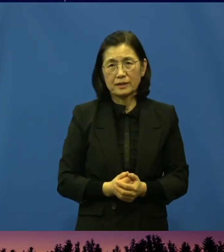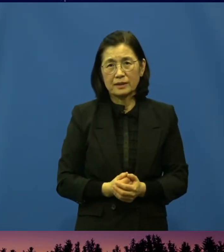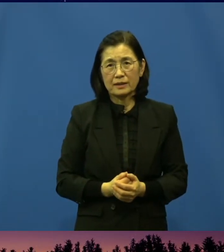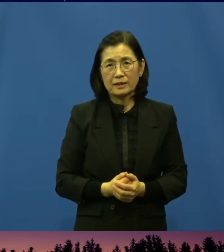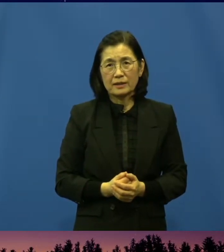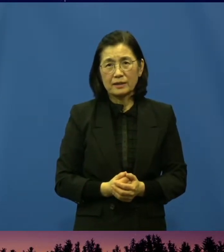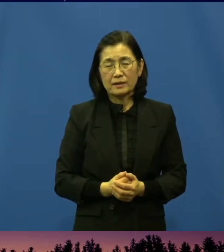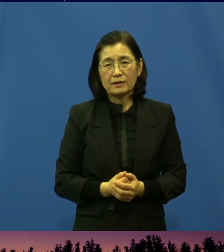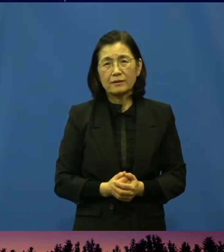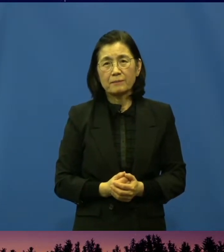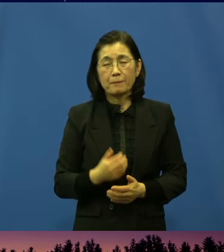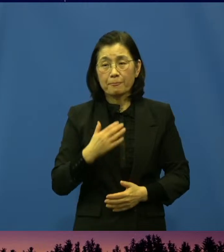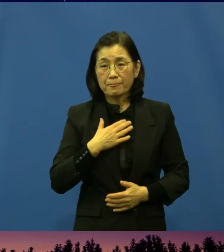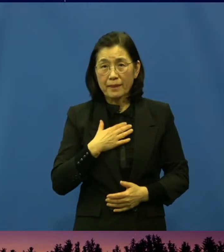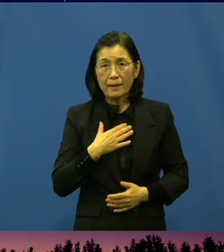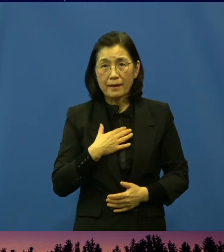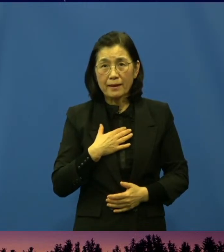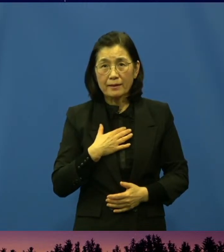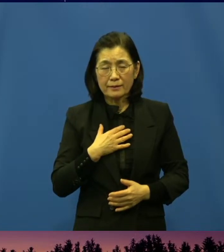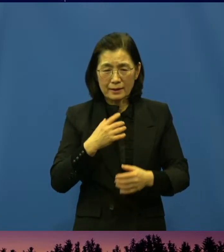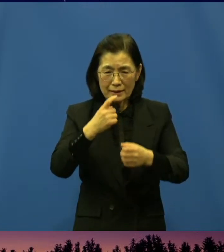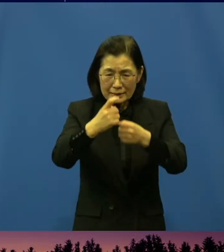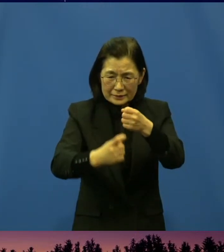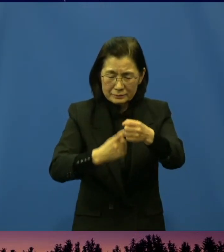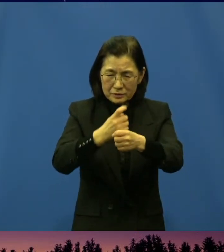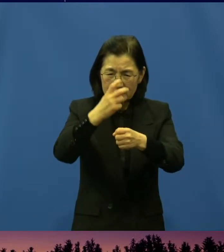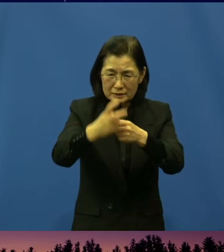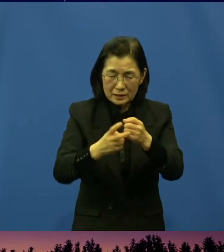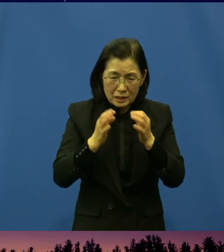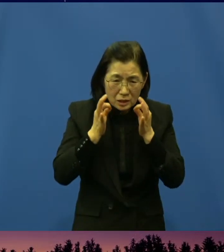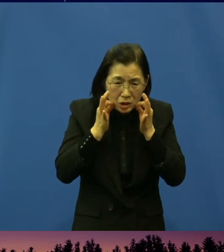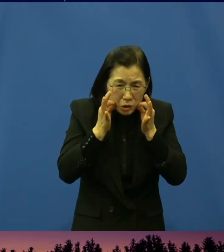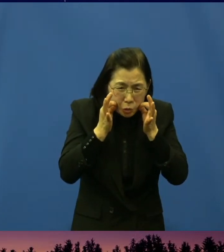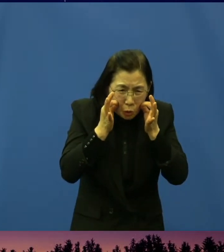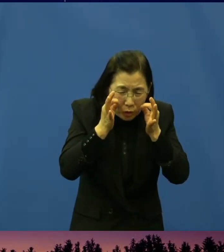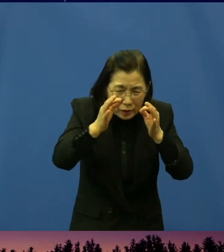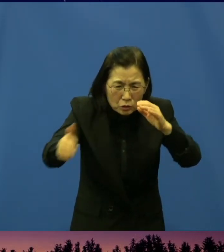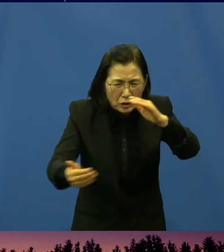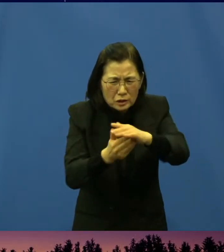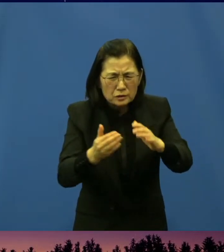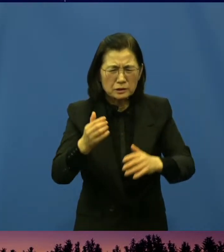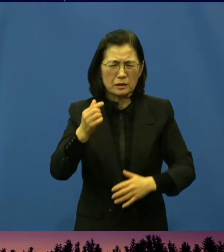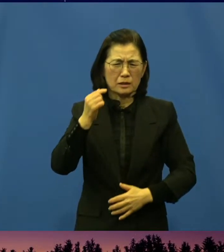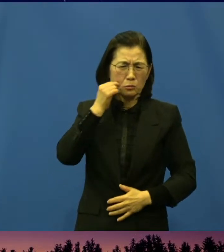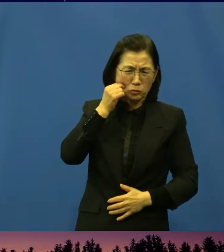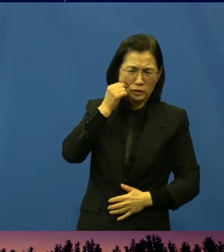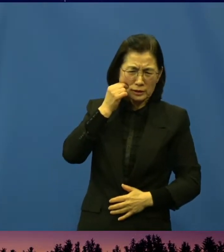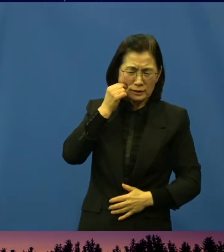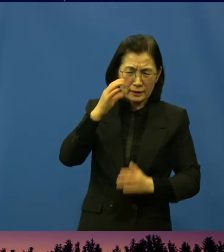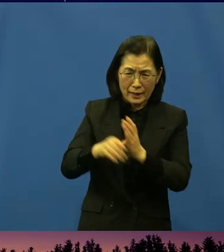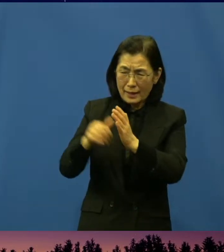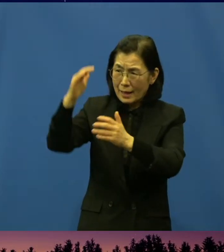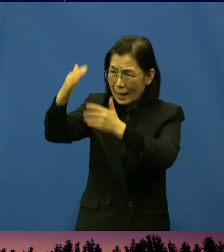거는 10년, 20년 동안 못 이루었던 것을 하나님이 찾아오시면 난방의 해결이 돼버려요.